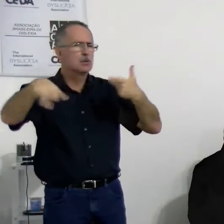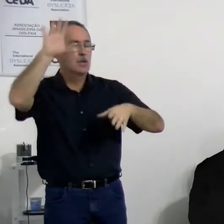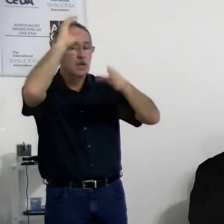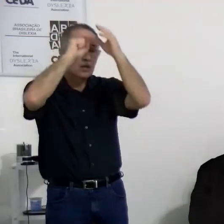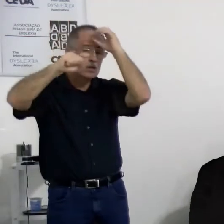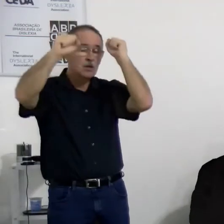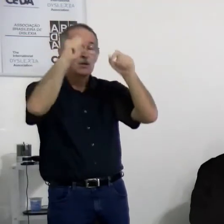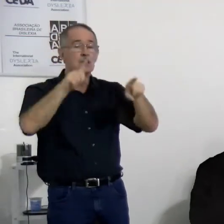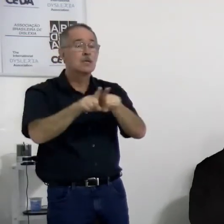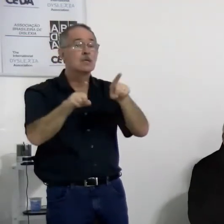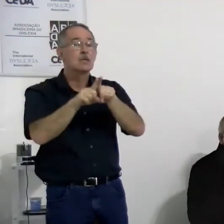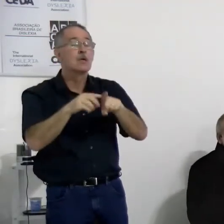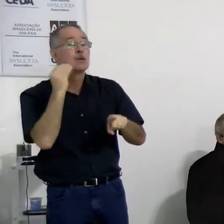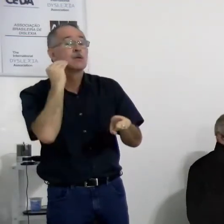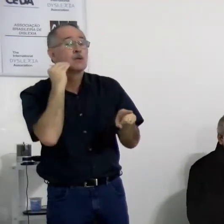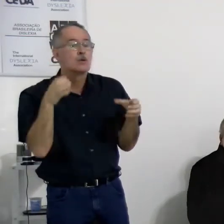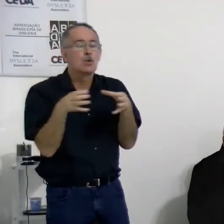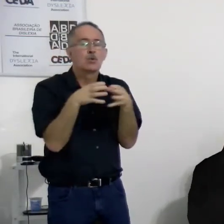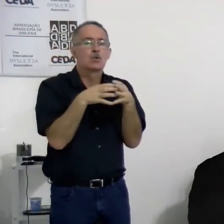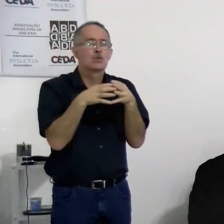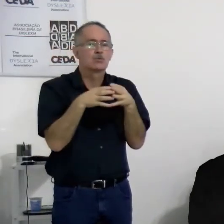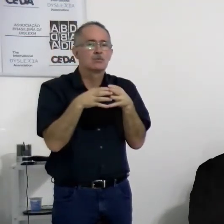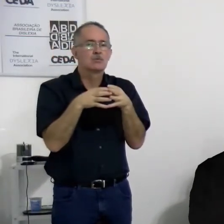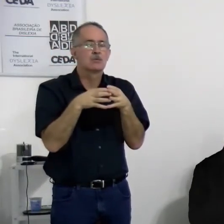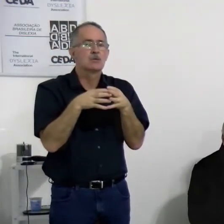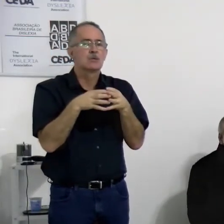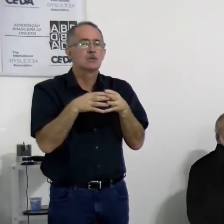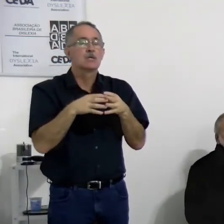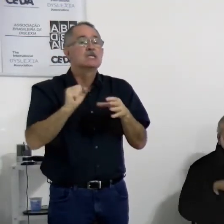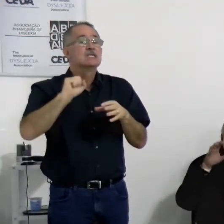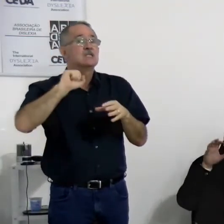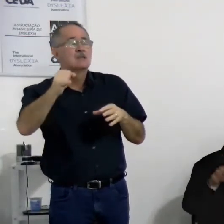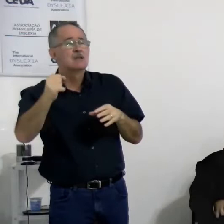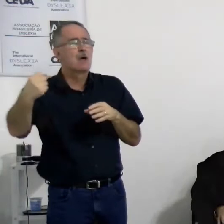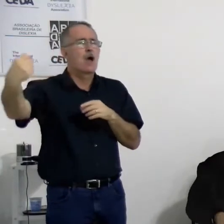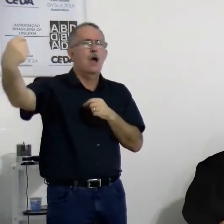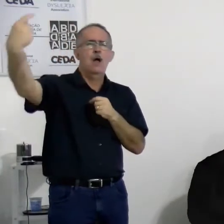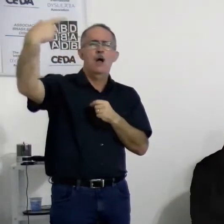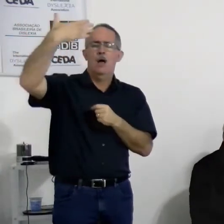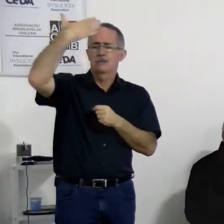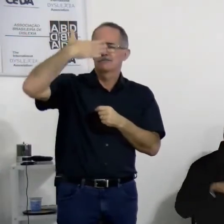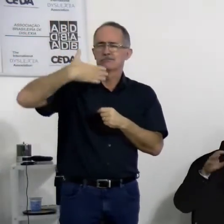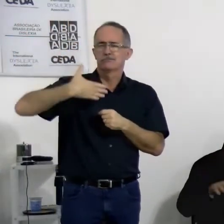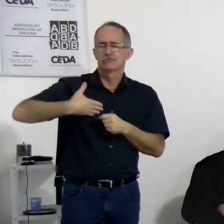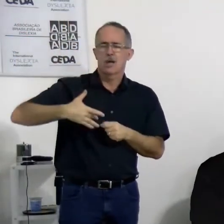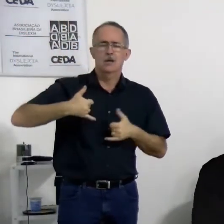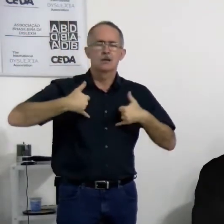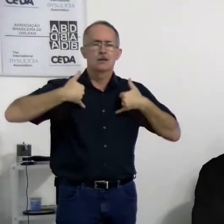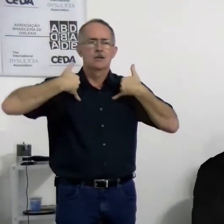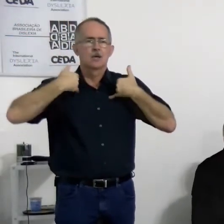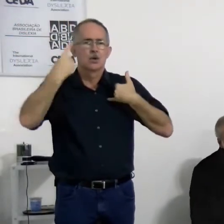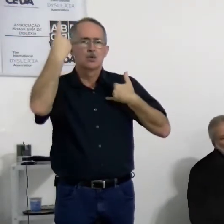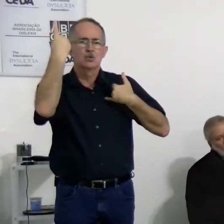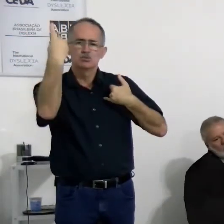conduza experimentos em conjunto. Não é bom quando a luz está incidindo sobre um